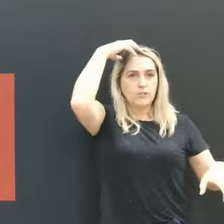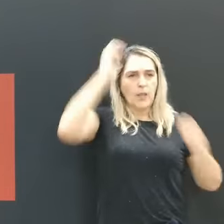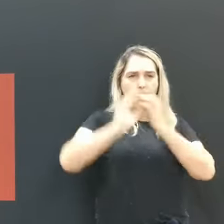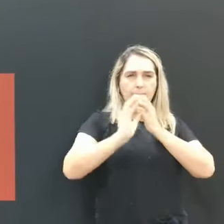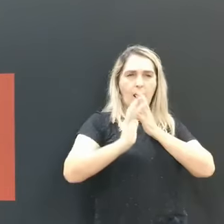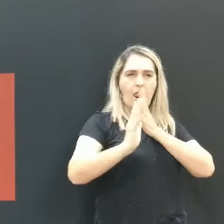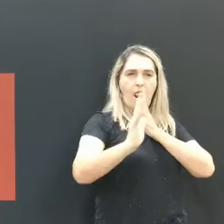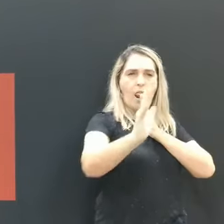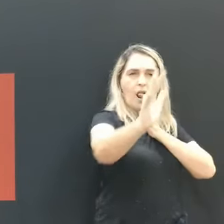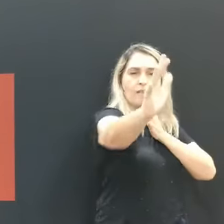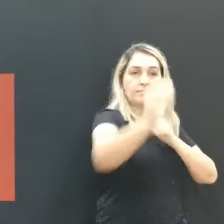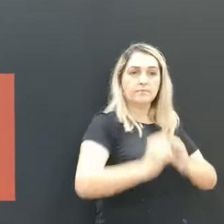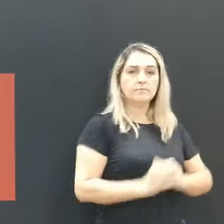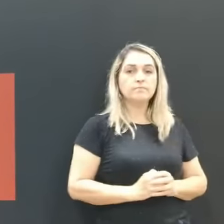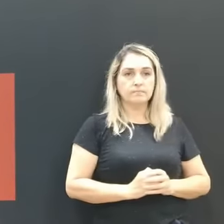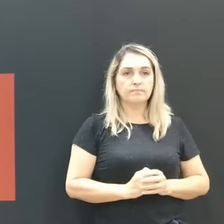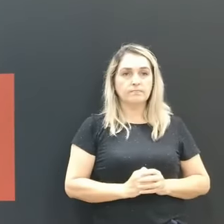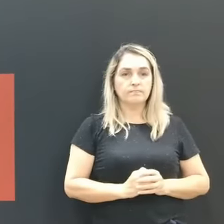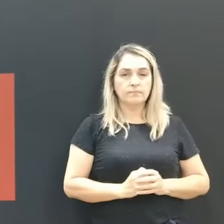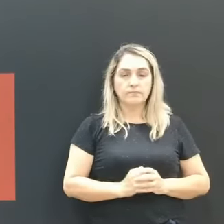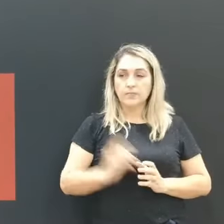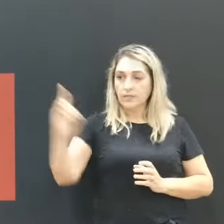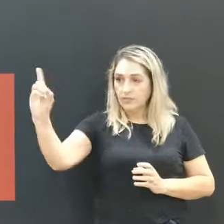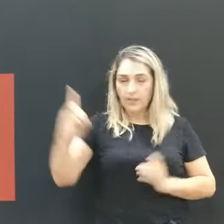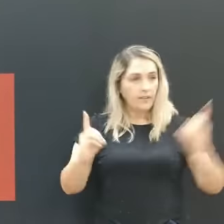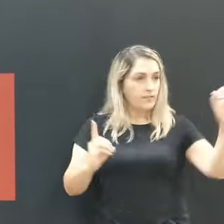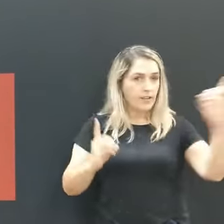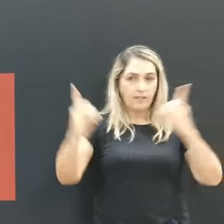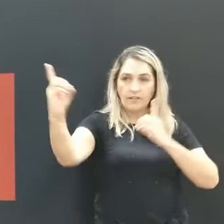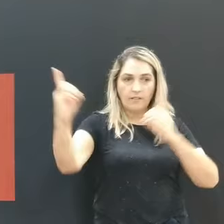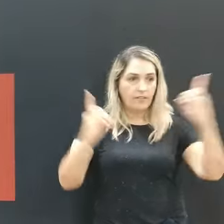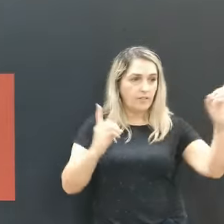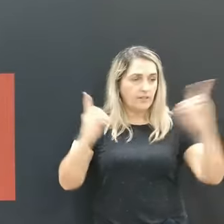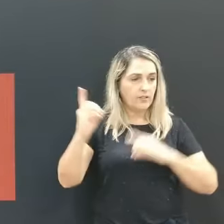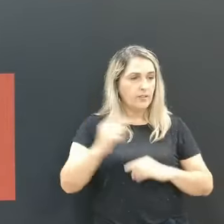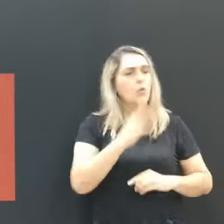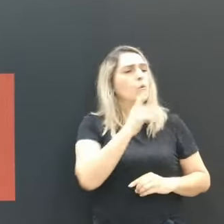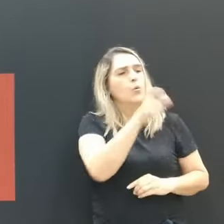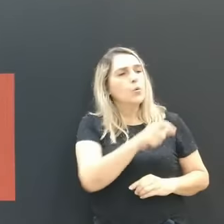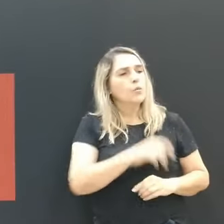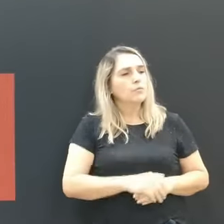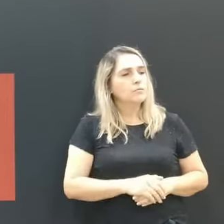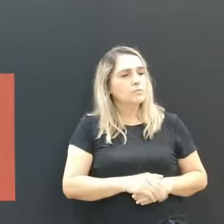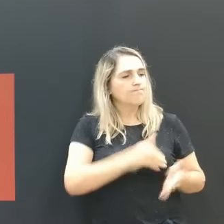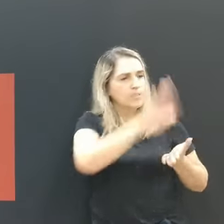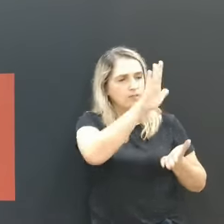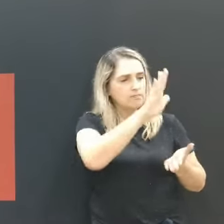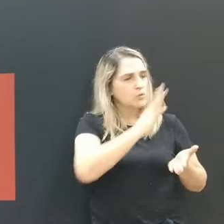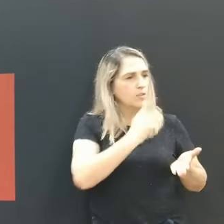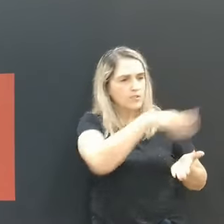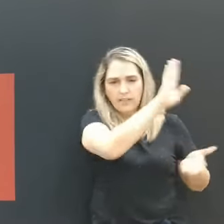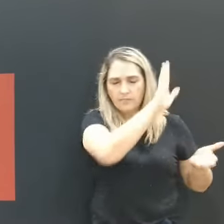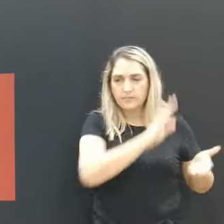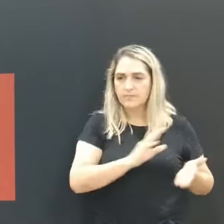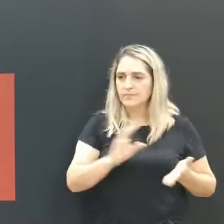Senhor no trono, vestido em glória, coroado, com anjos tocando ao seu redor, e as pessoas vão aparecer